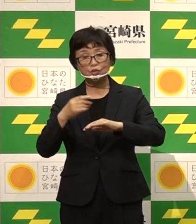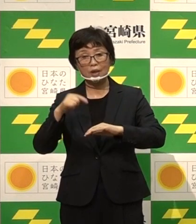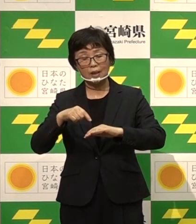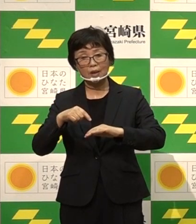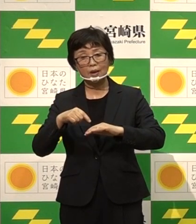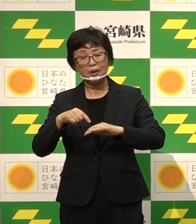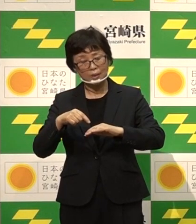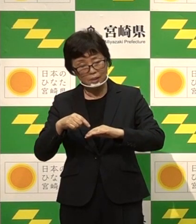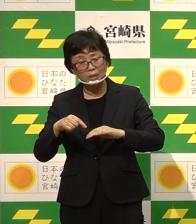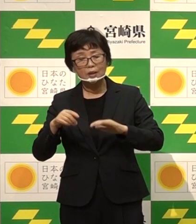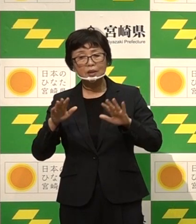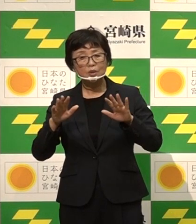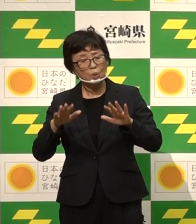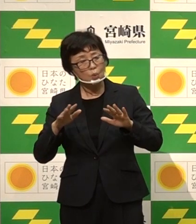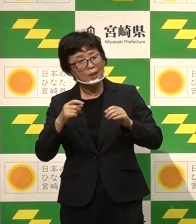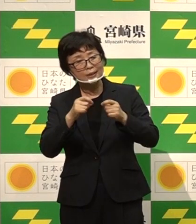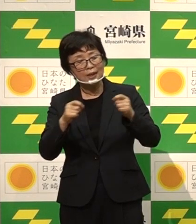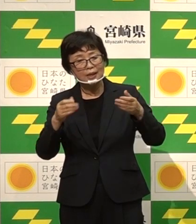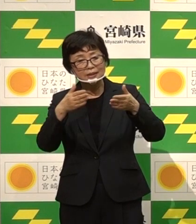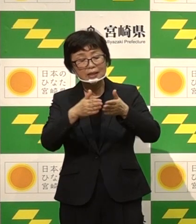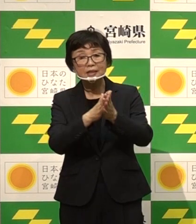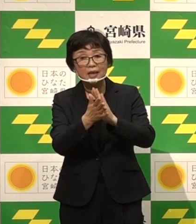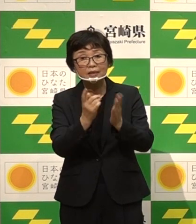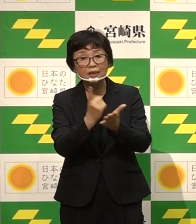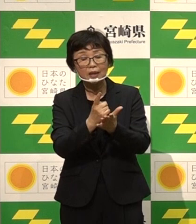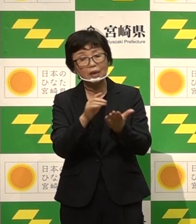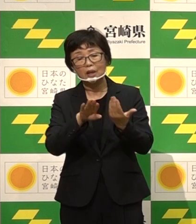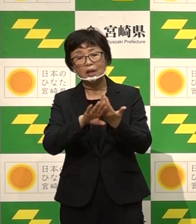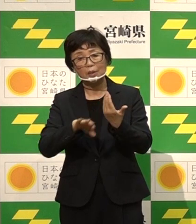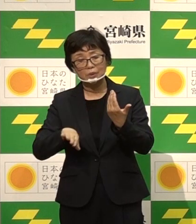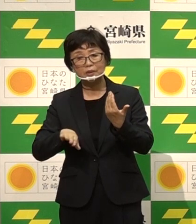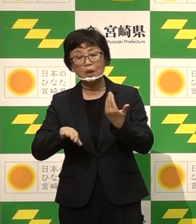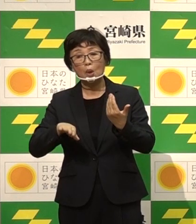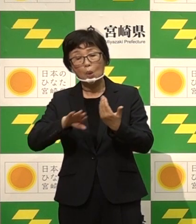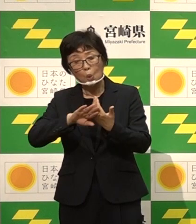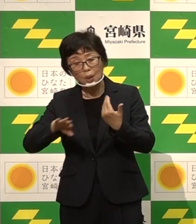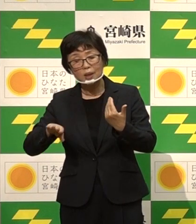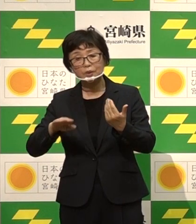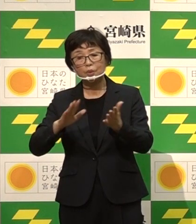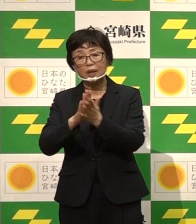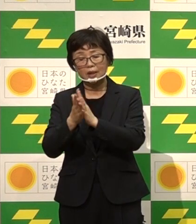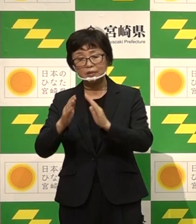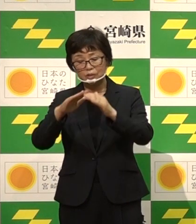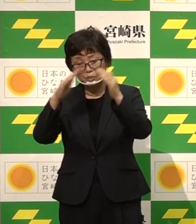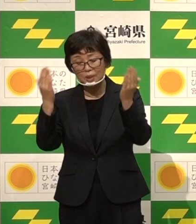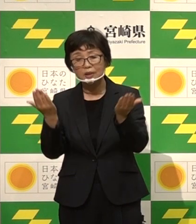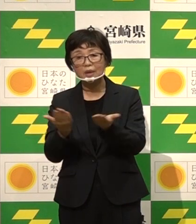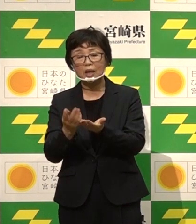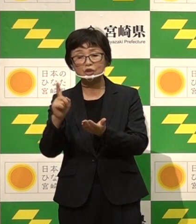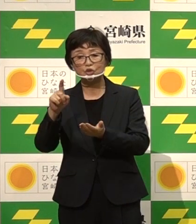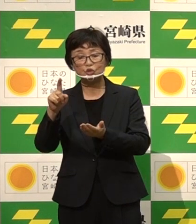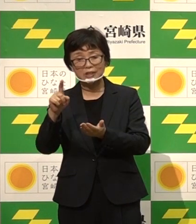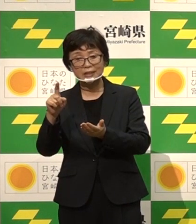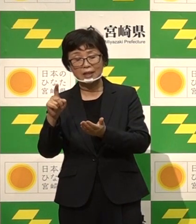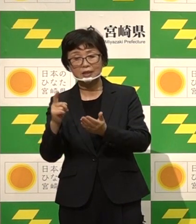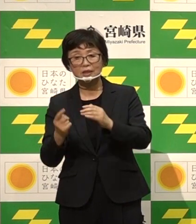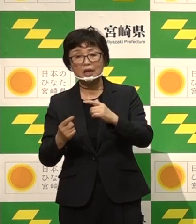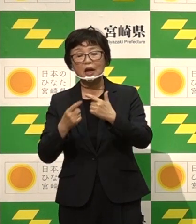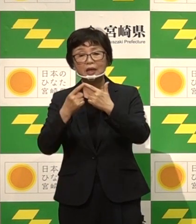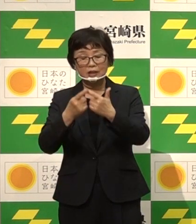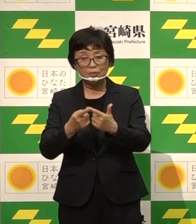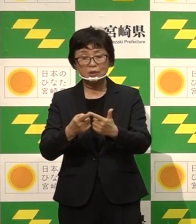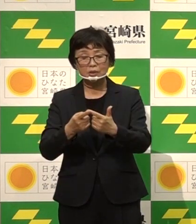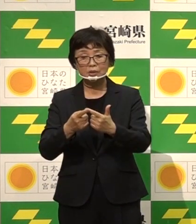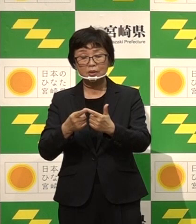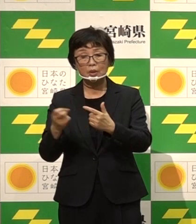ここには今長崎だけが入っておりませんが、ほぼ全ての県がこの全国10位以内に入るということ、さらには